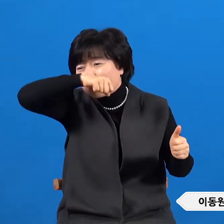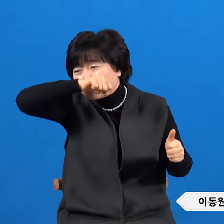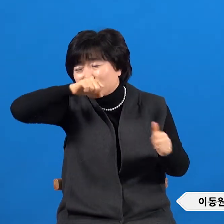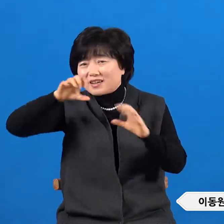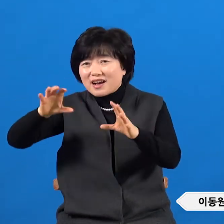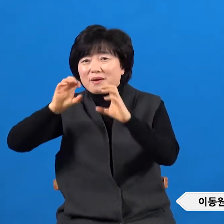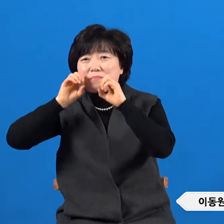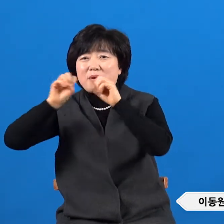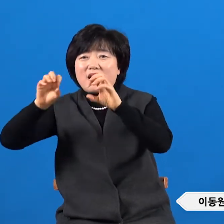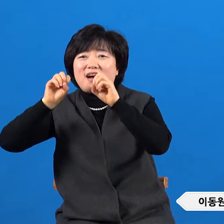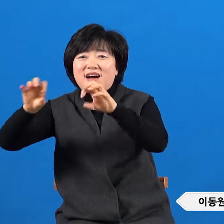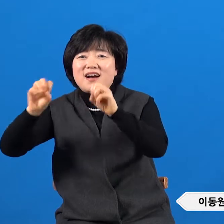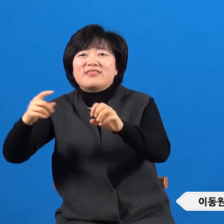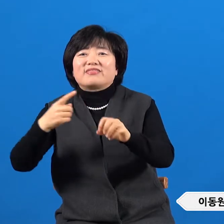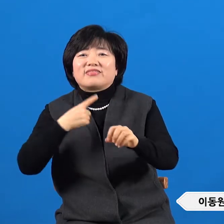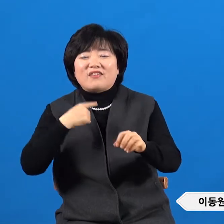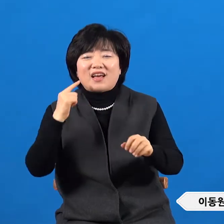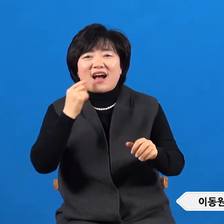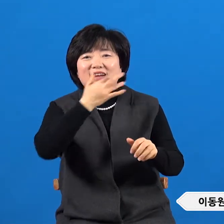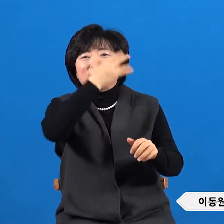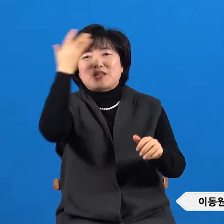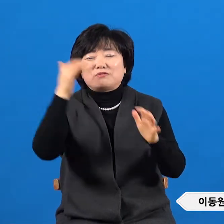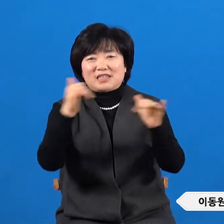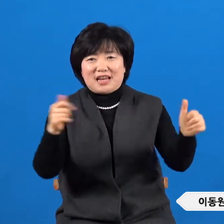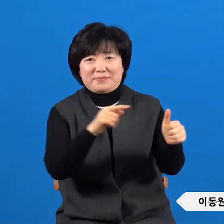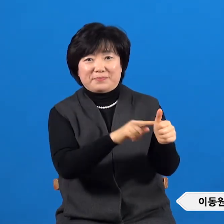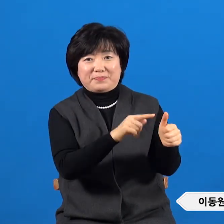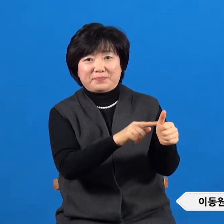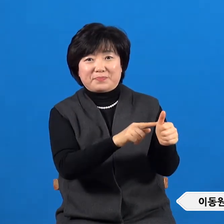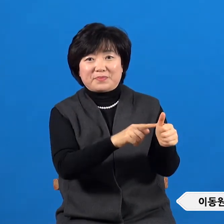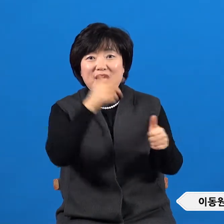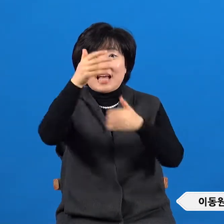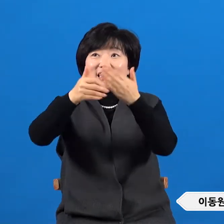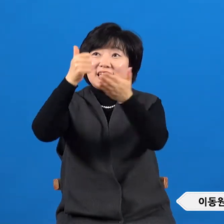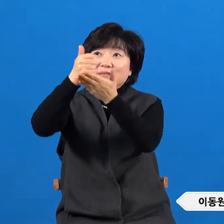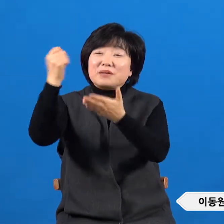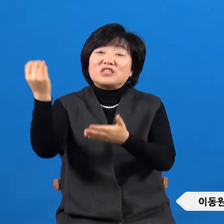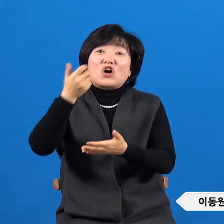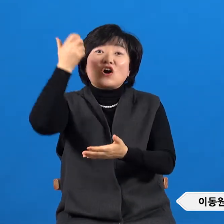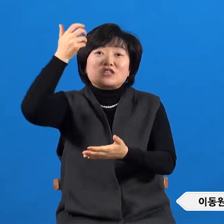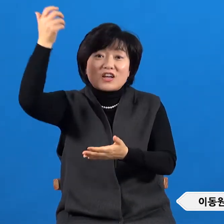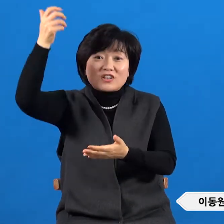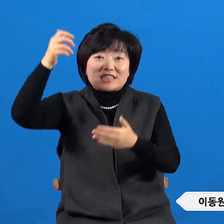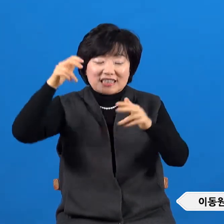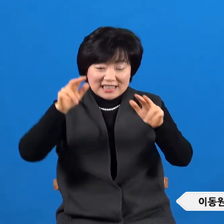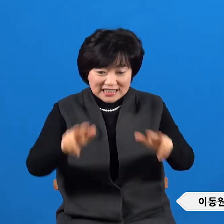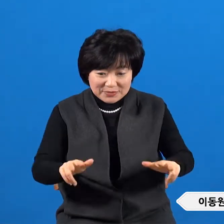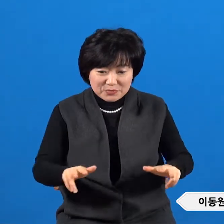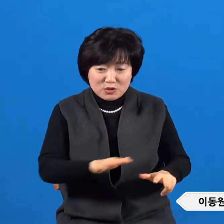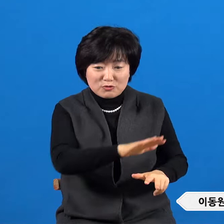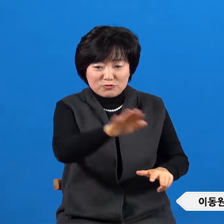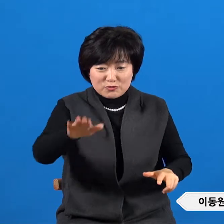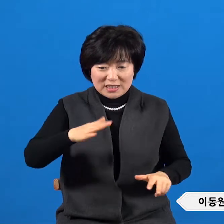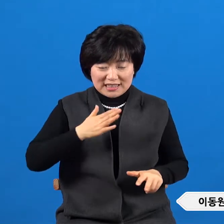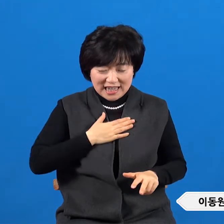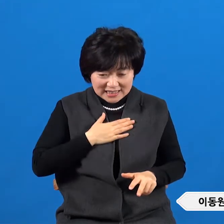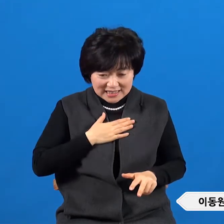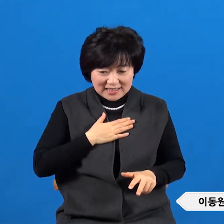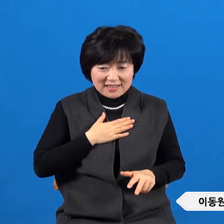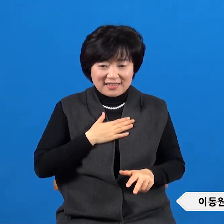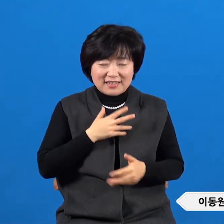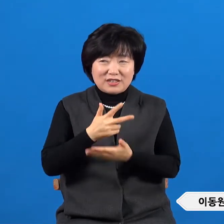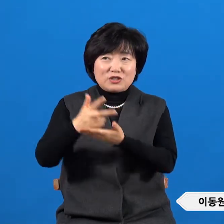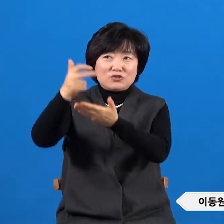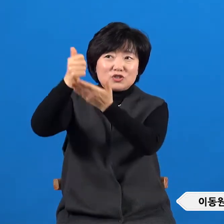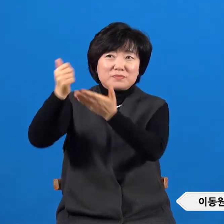바꾸었던 아름다운 하나님의 사람이었습니다. 하나님의 성령은 지금도 우리 자신을